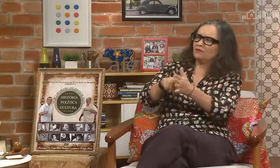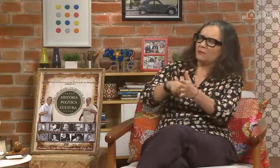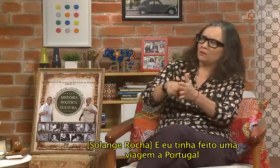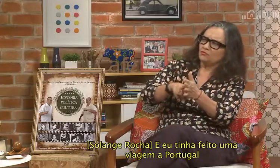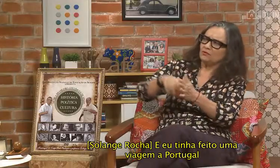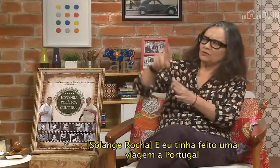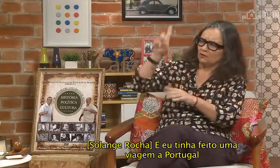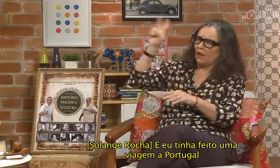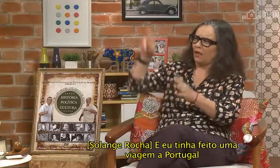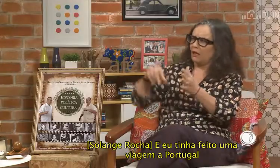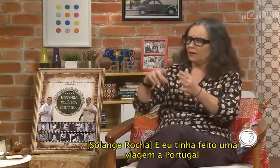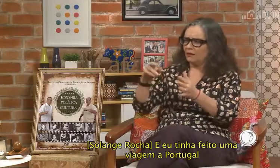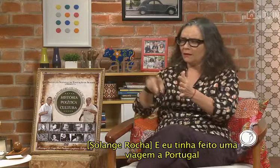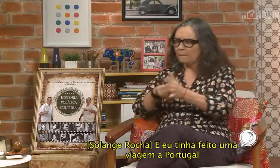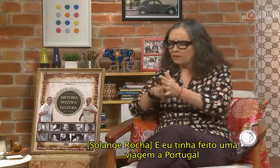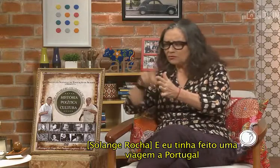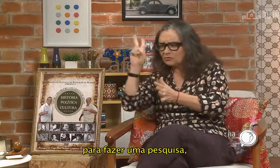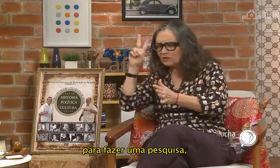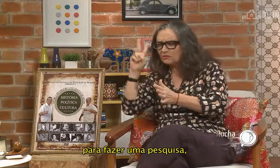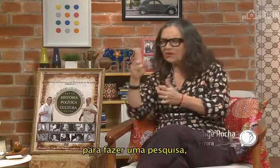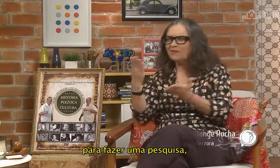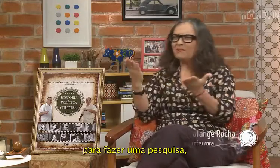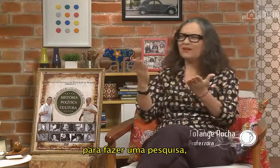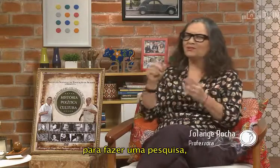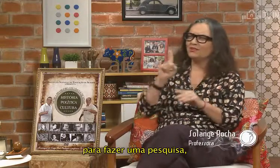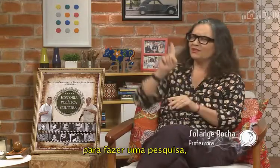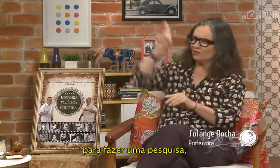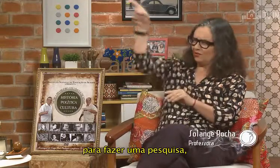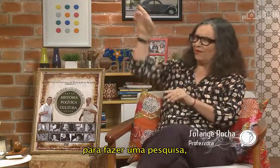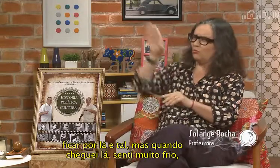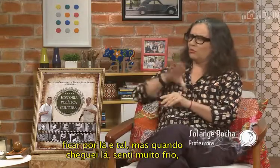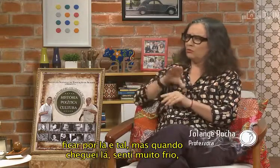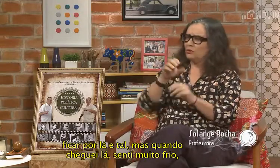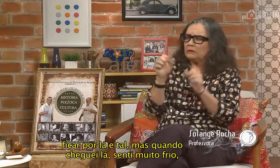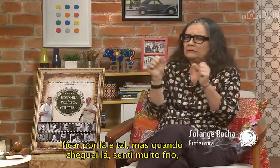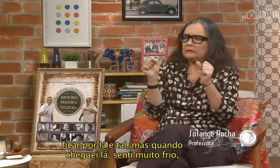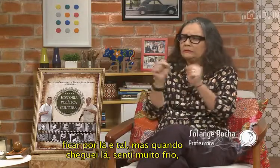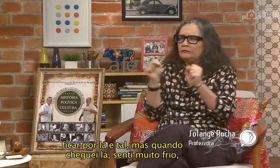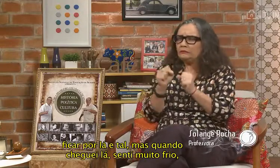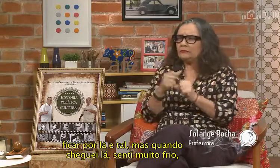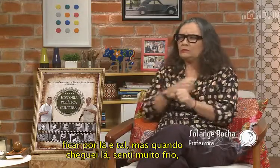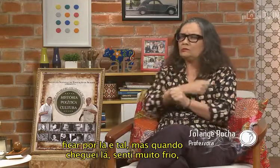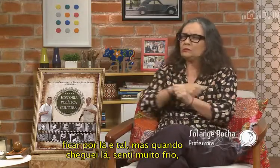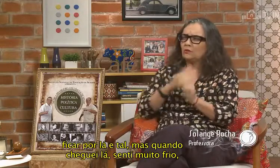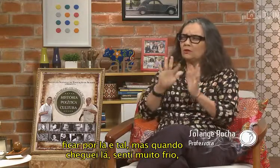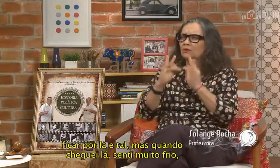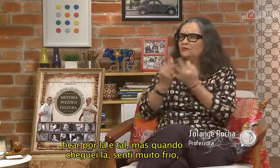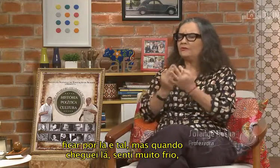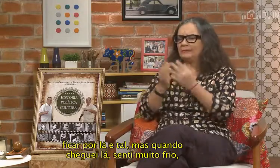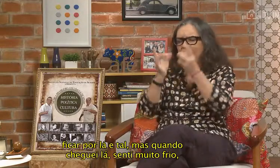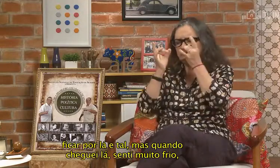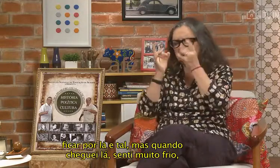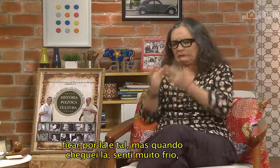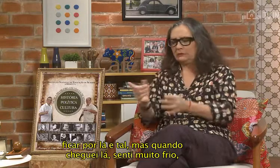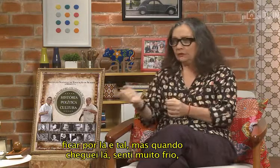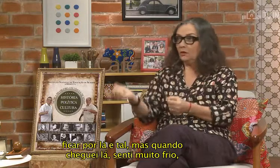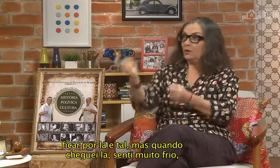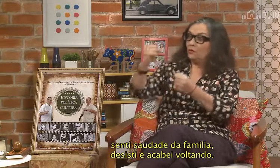E eu tinha feito uma viagem a Portugal para fazer uma pesquisa, ficar por lá e tal, mas quando eu cheguei lá, eu senti muito frio, senti